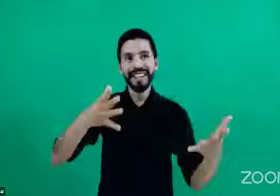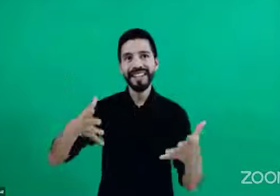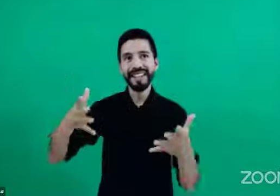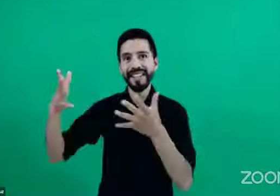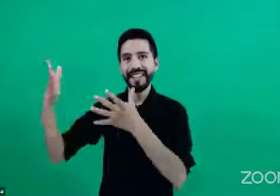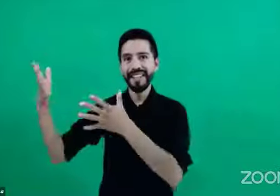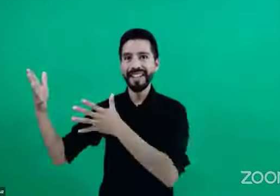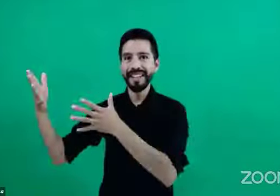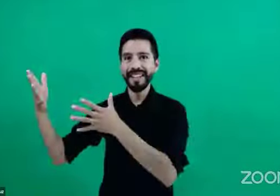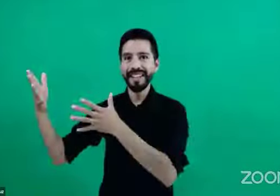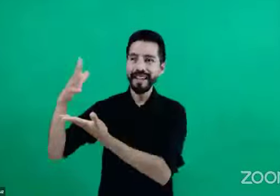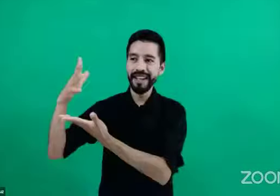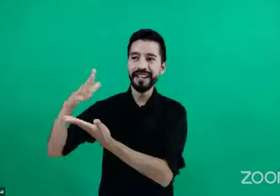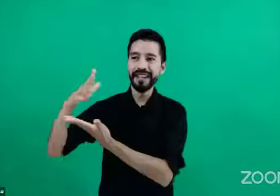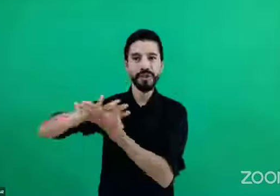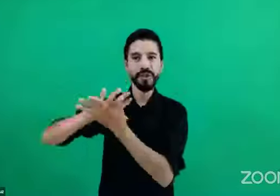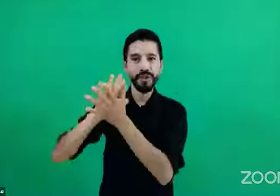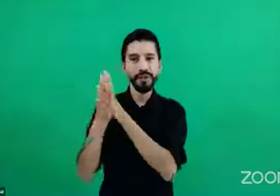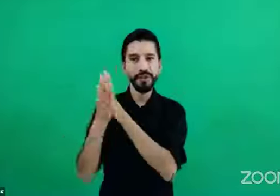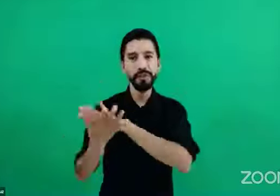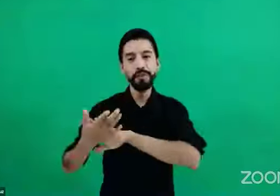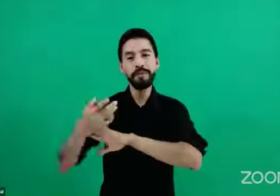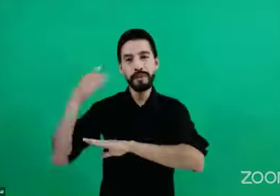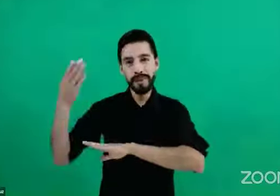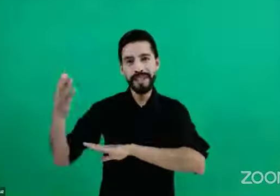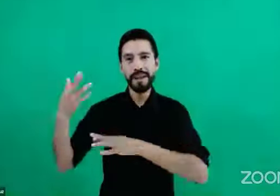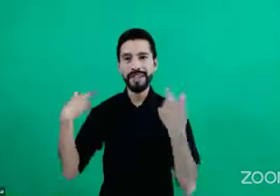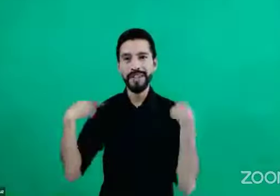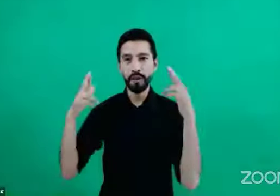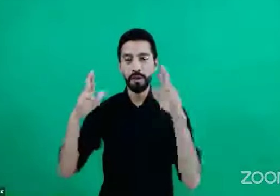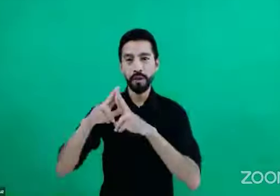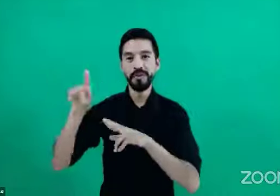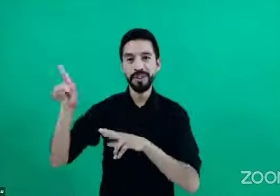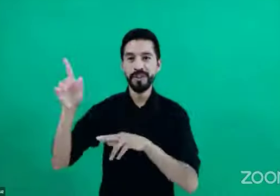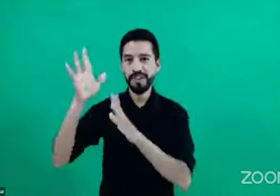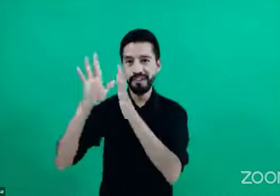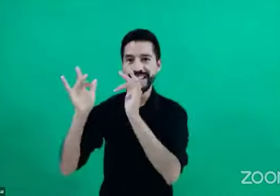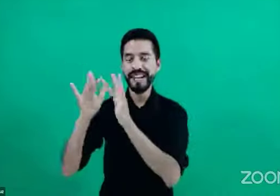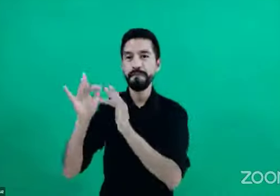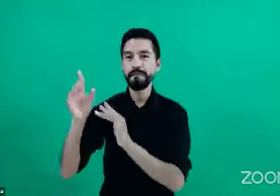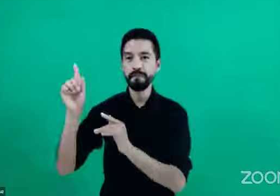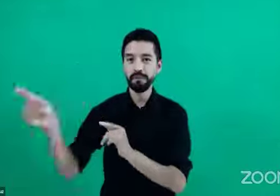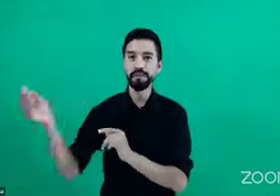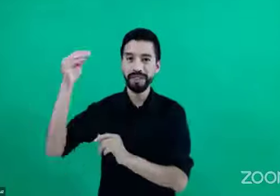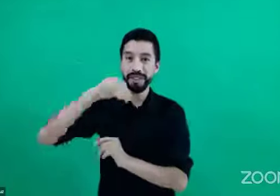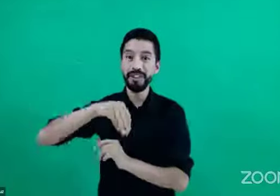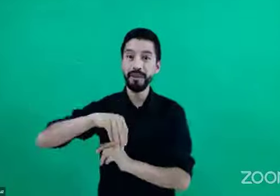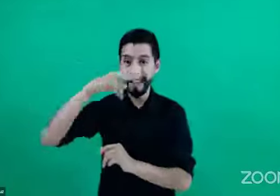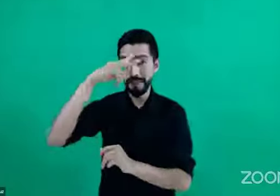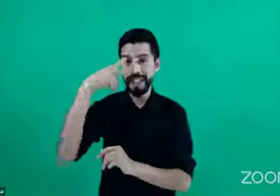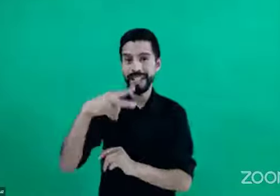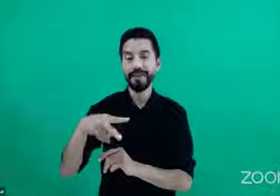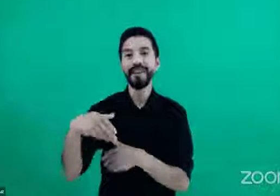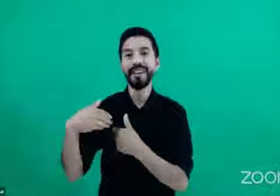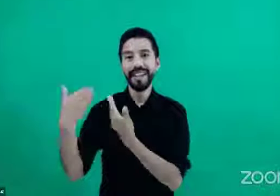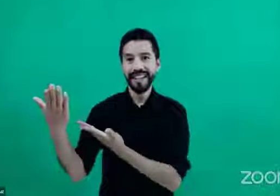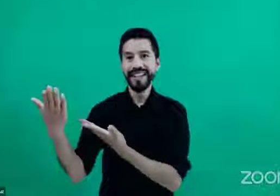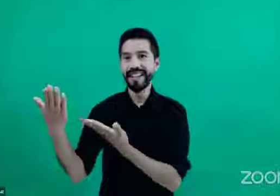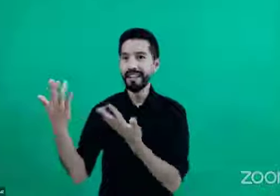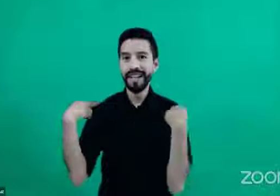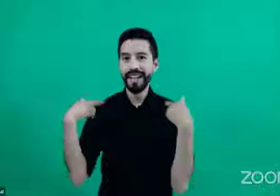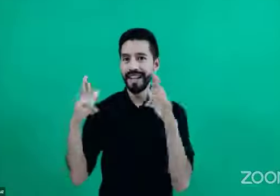señamos se fue evolucionando precisamente con un profesor de Francia que vino aquí a